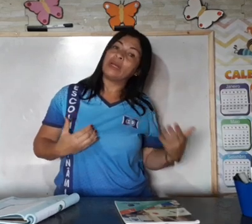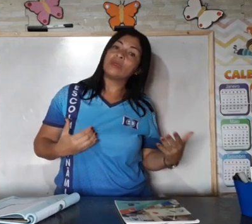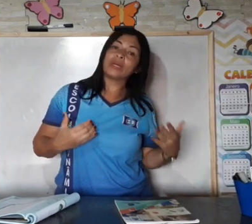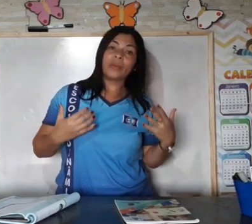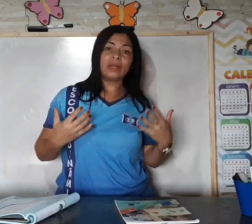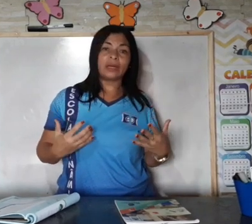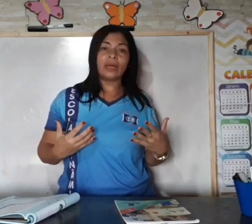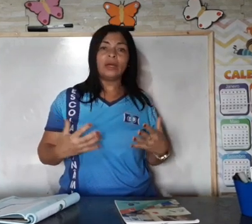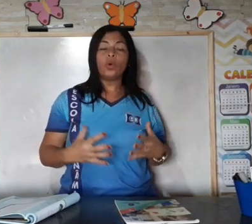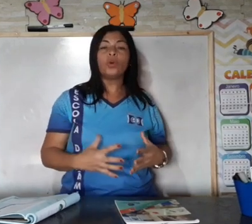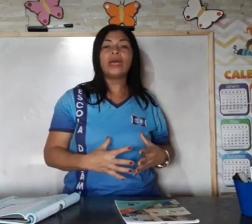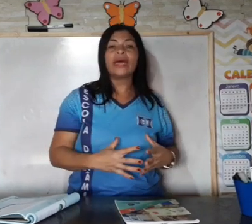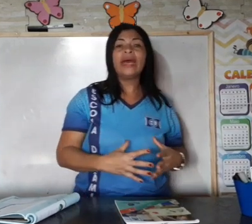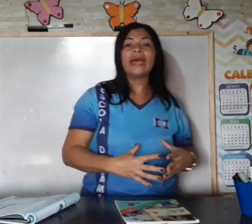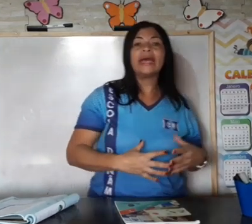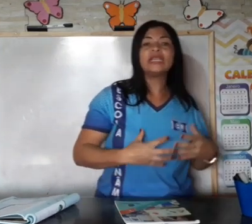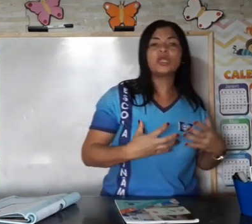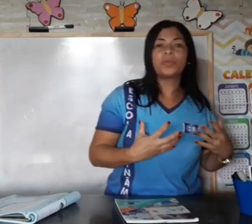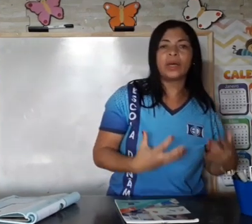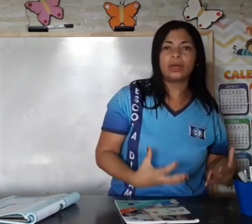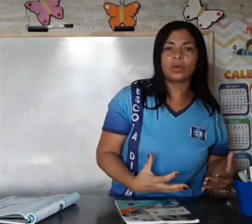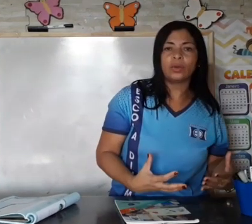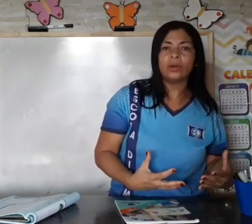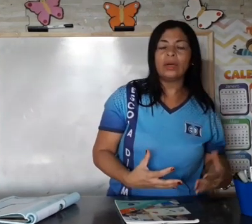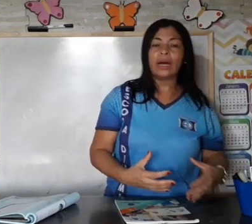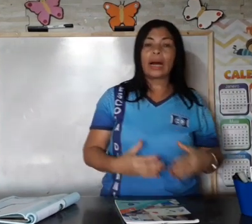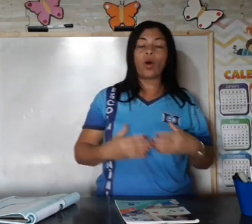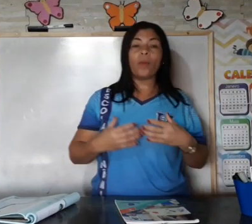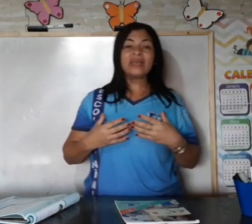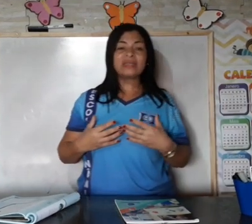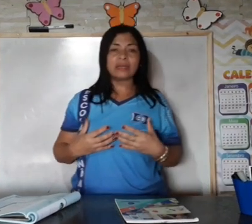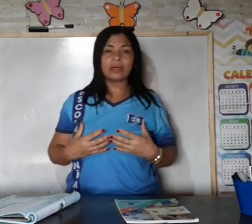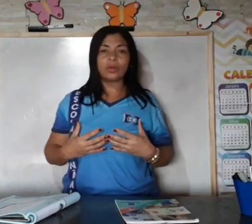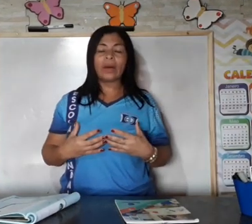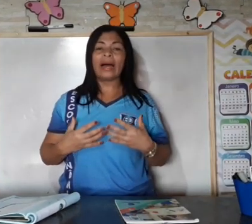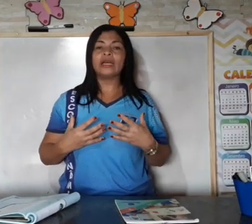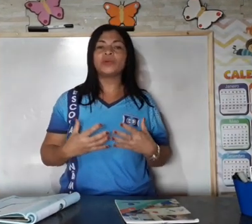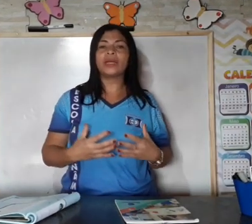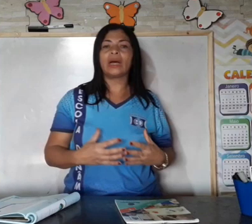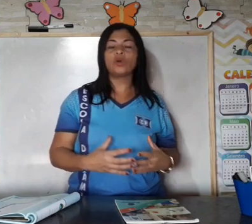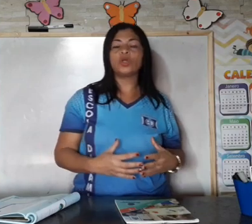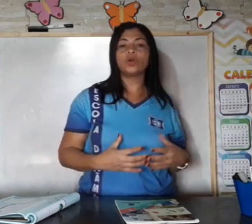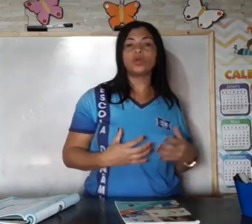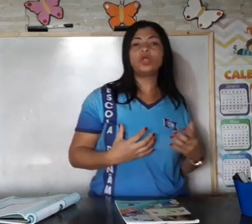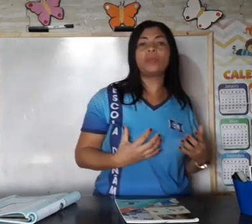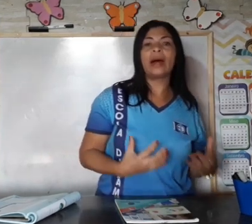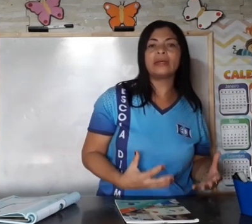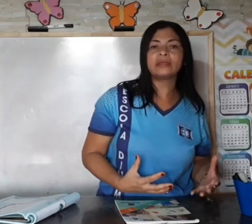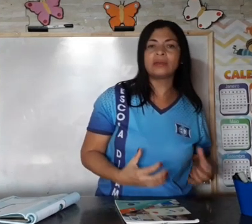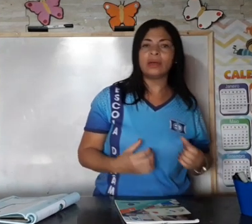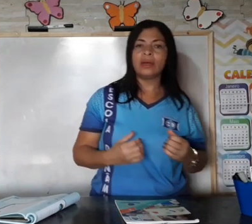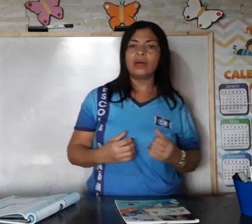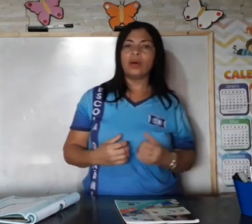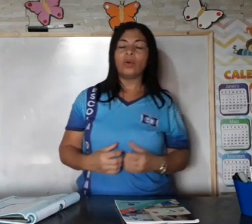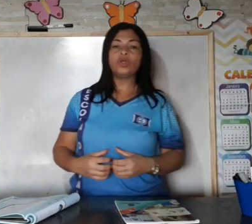deveremos aprender o que é respeito, começando a respeitar os nossos pais, os